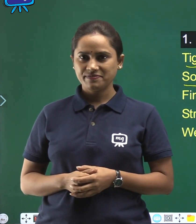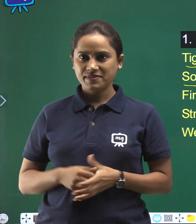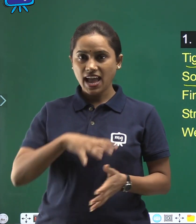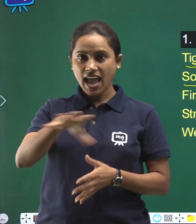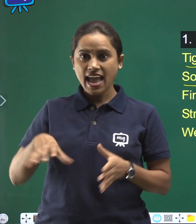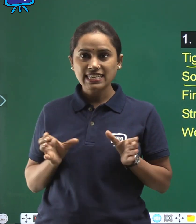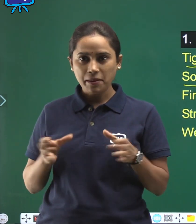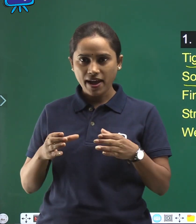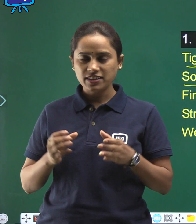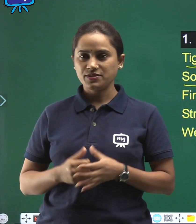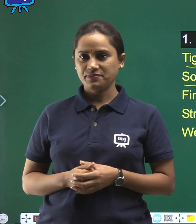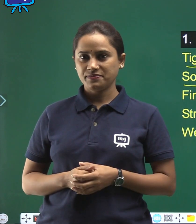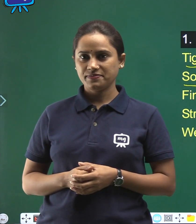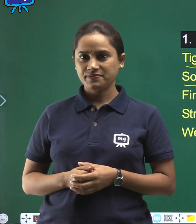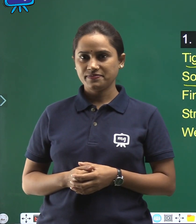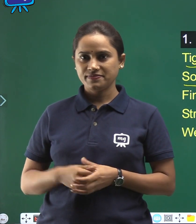समाज.